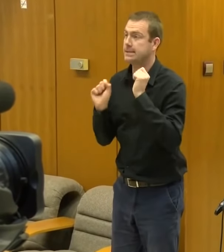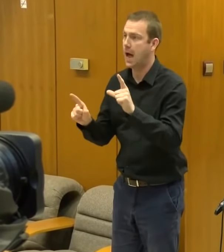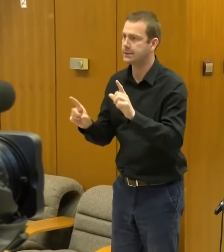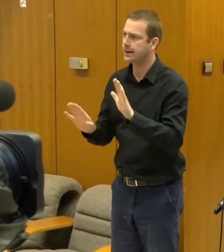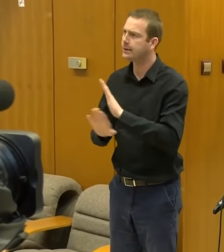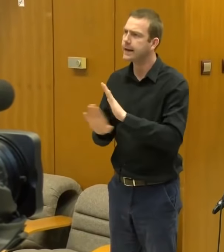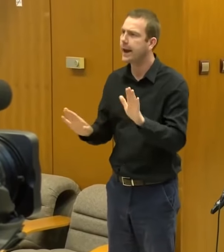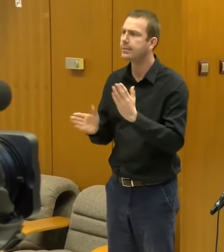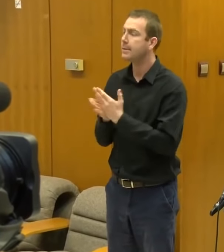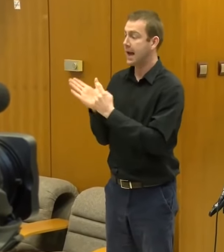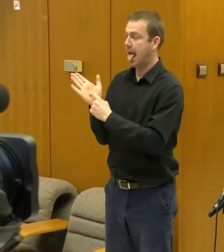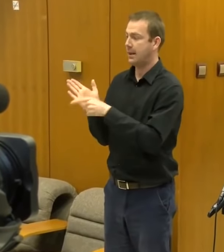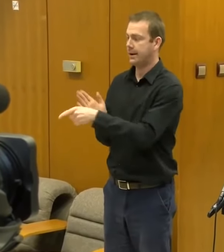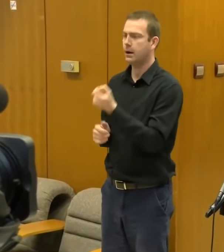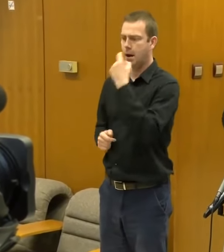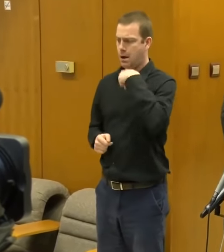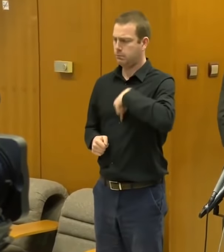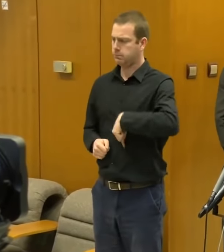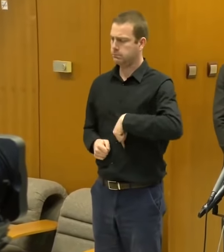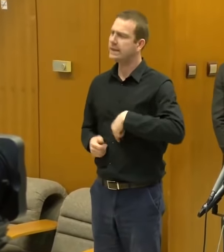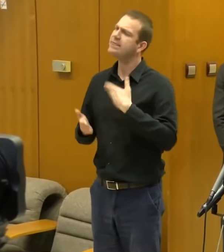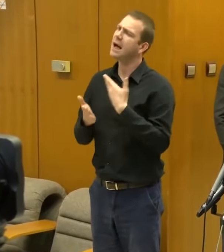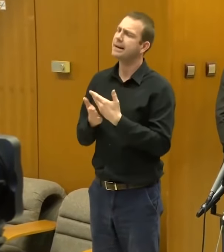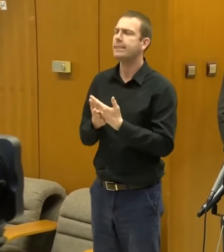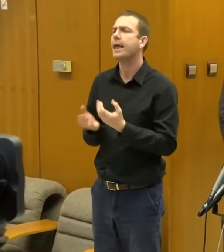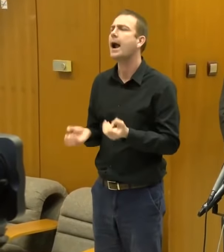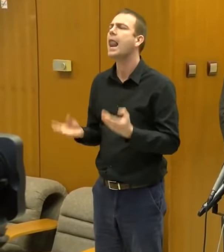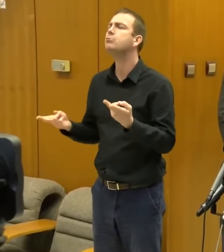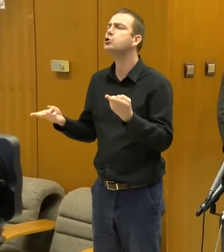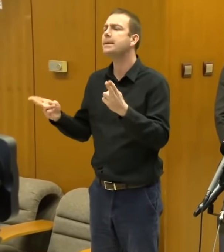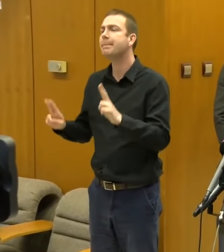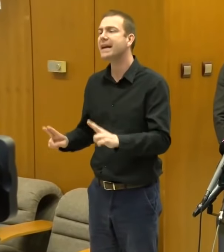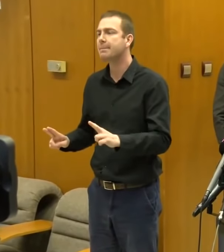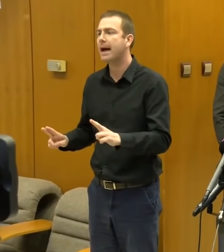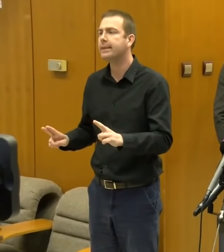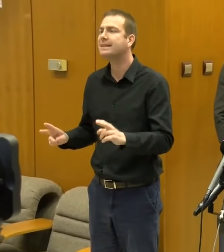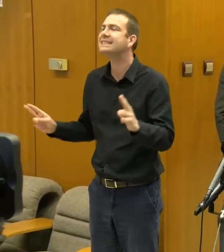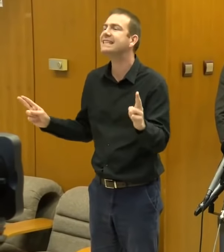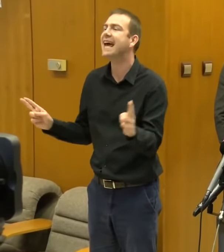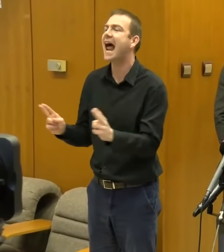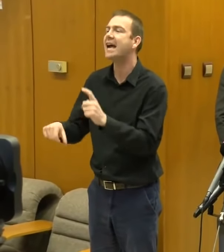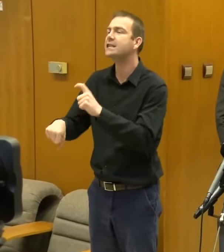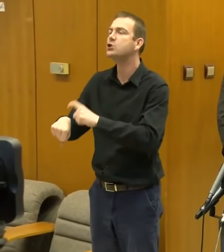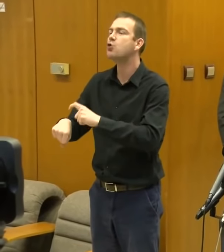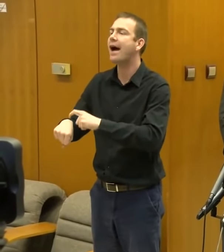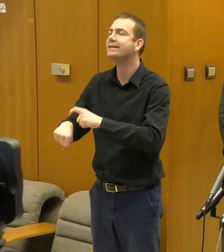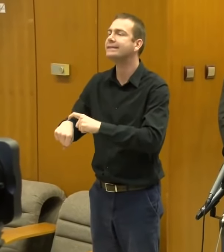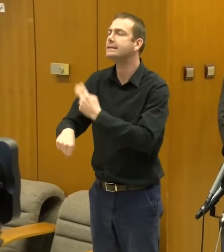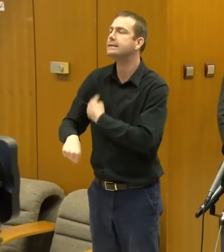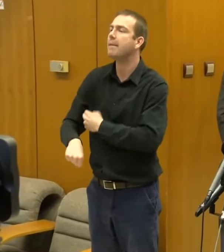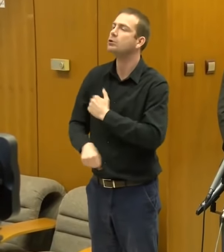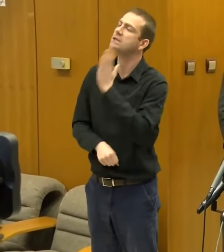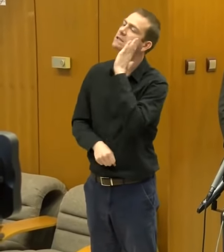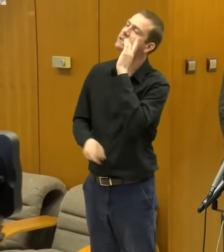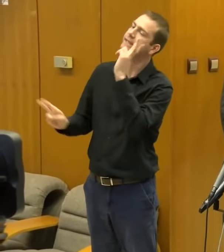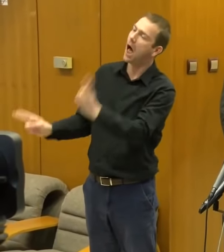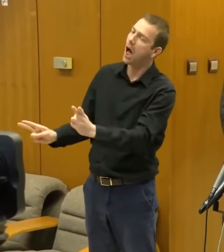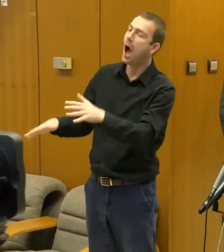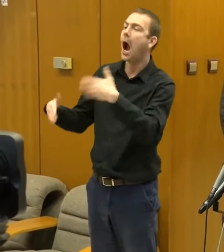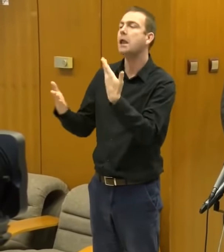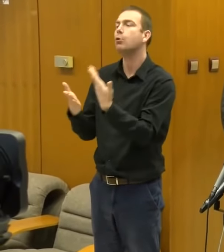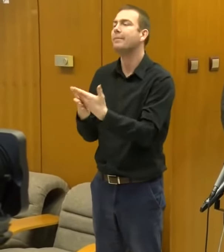prípade zníži len dobu hospitalizácie alebo zníži riziko ťažkých